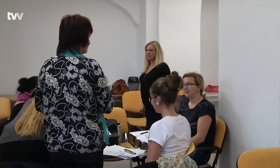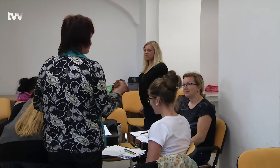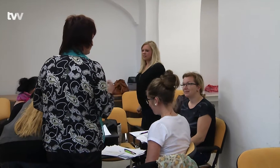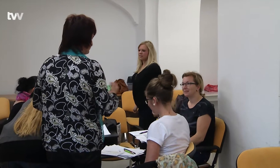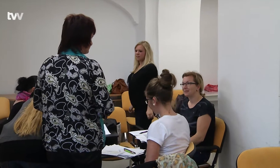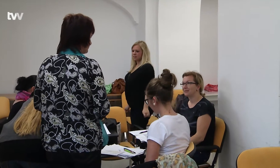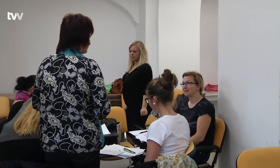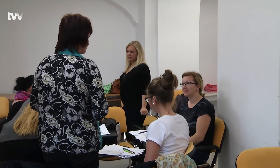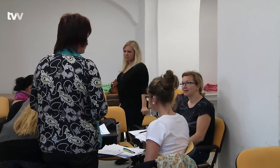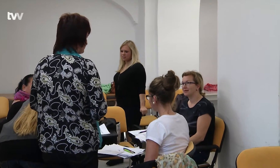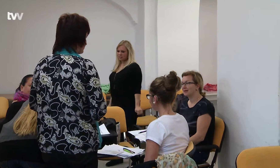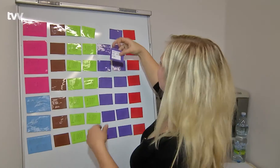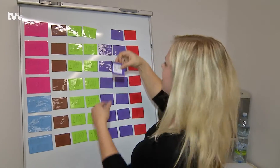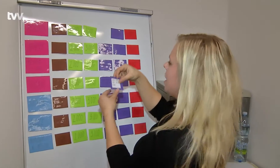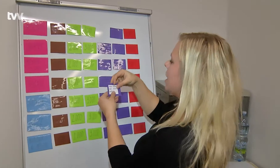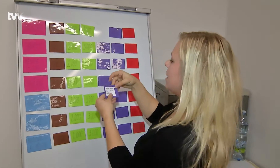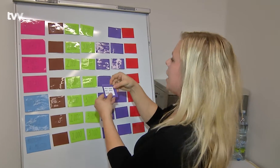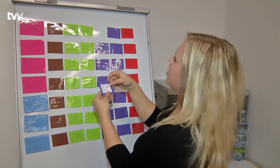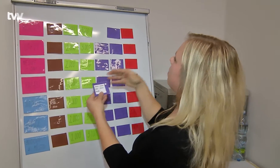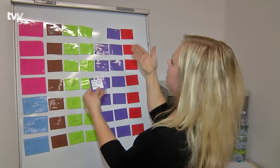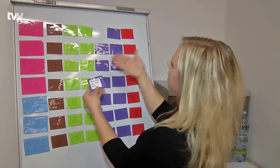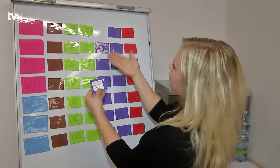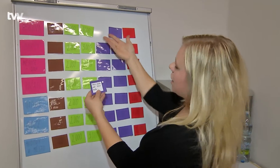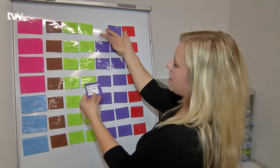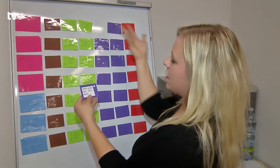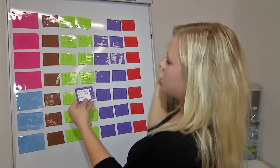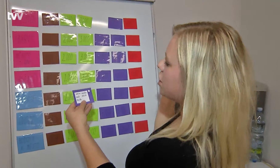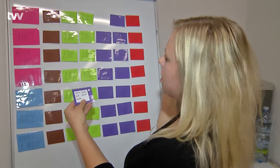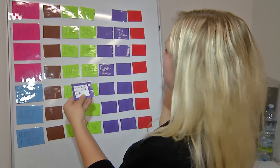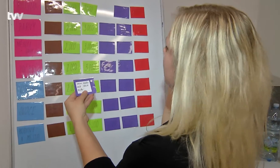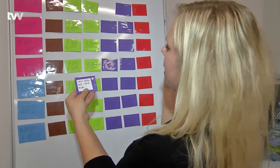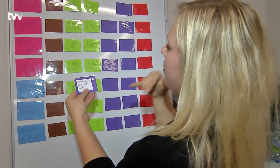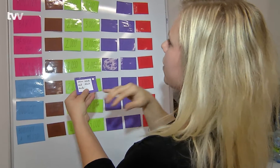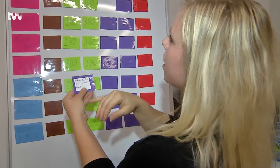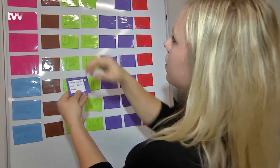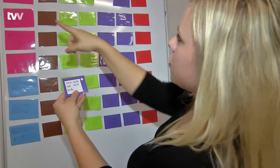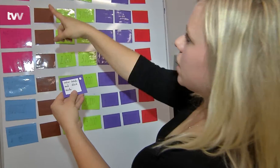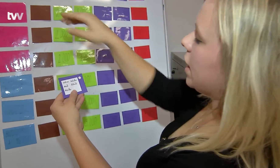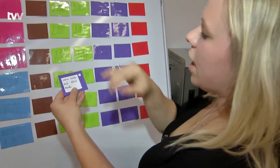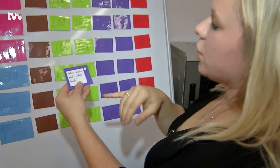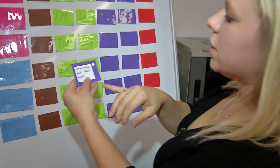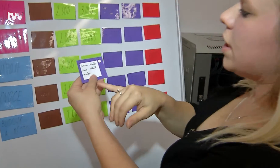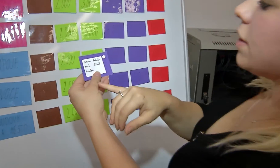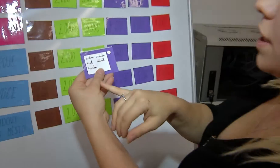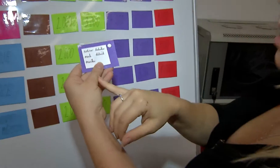hlavně o slova, která se používají v běžném životě. Třeba tady otázka za 4000, co se týká rodiny, aby